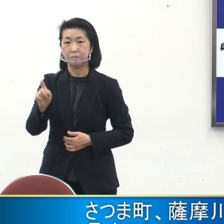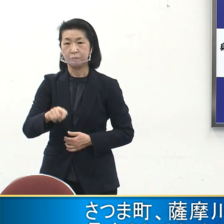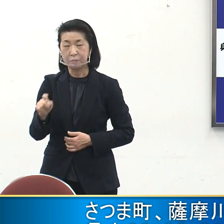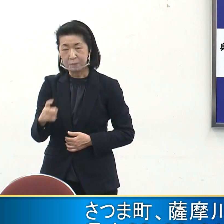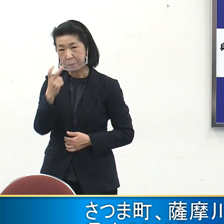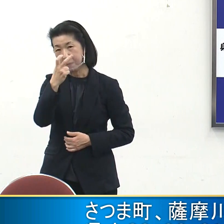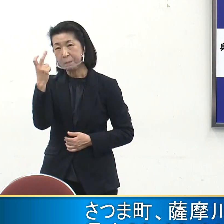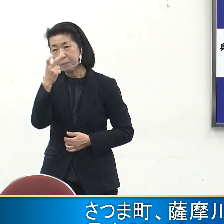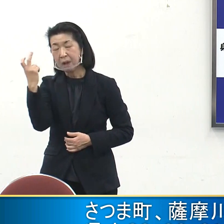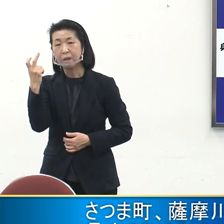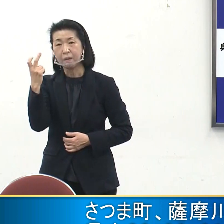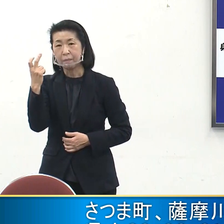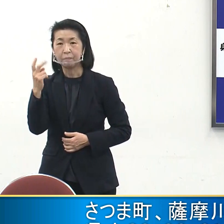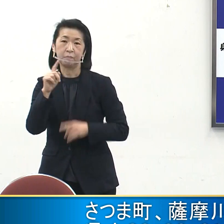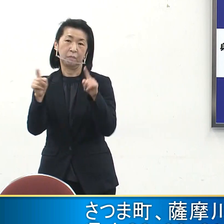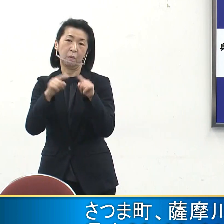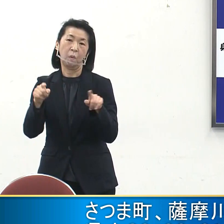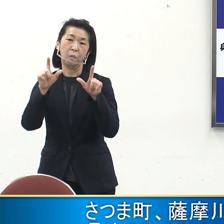いたします。